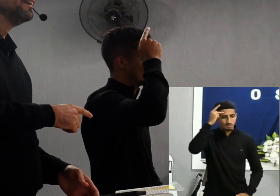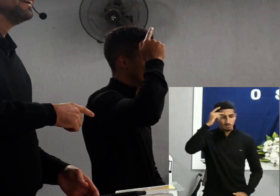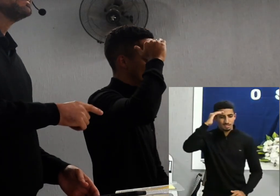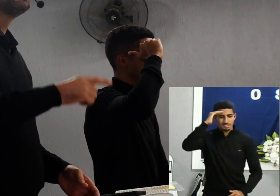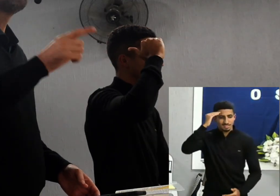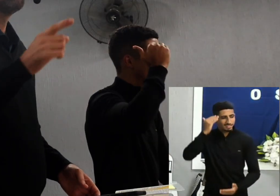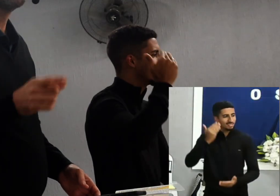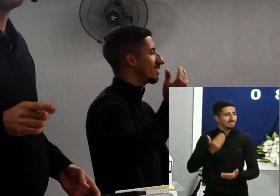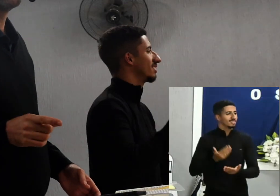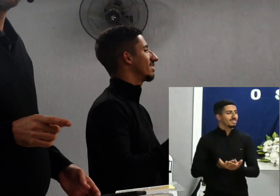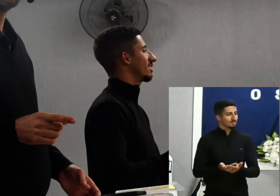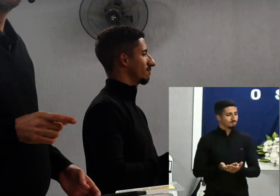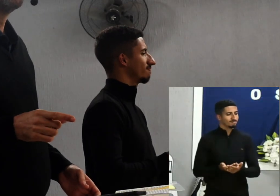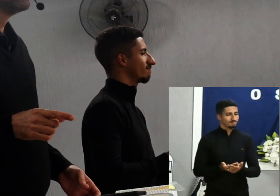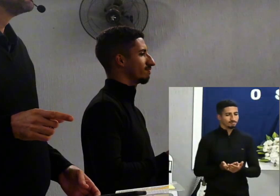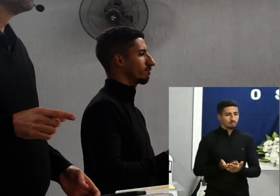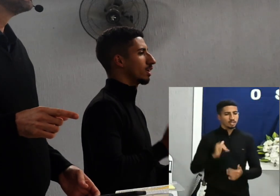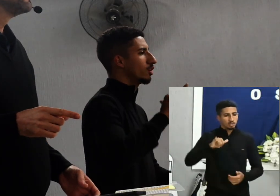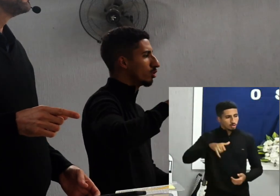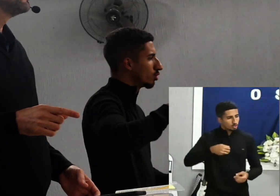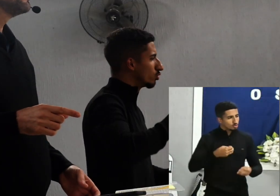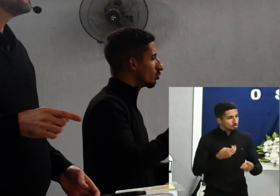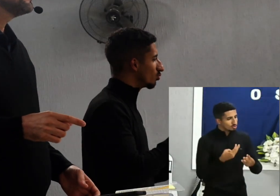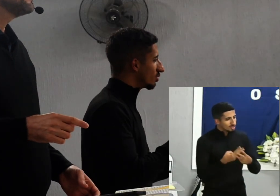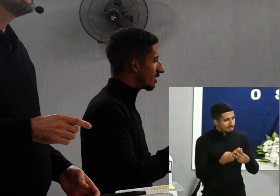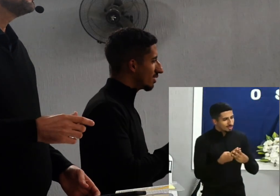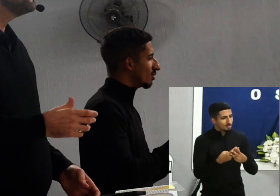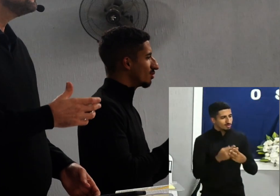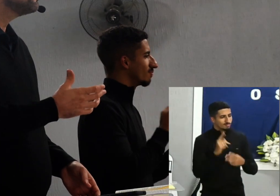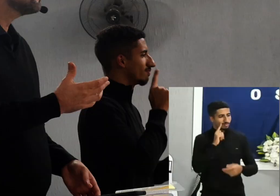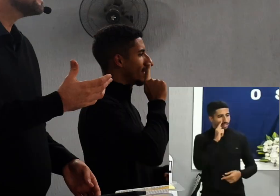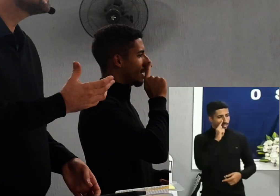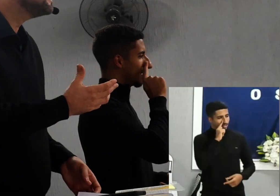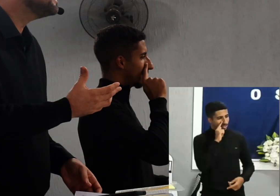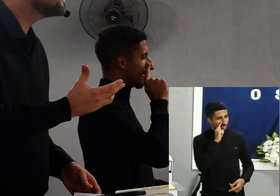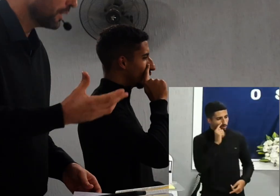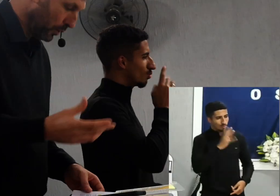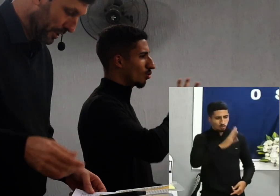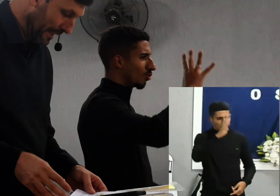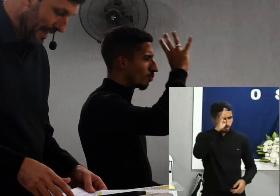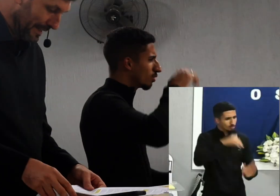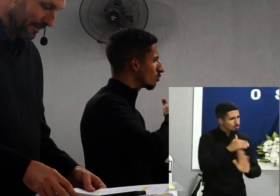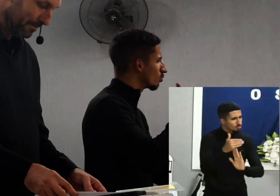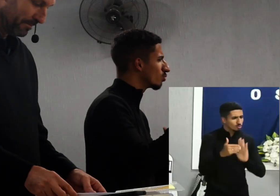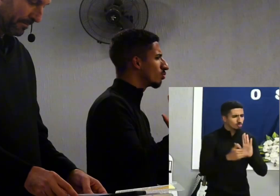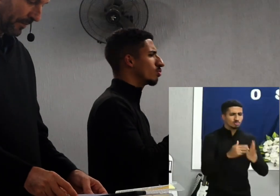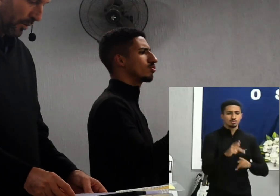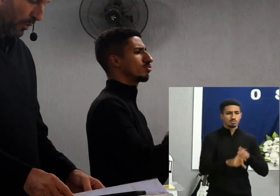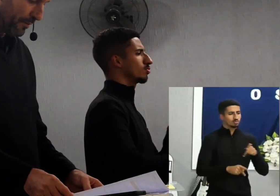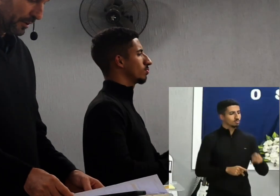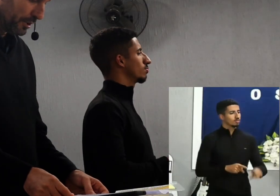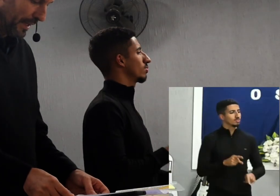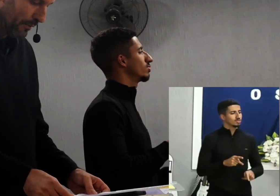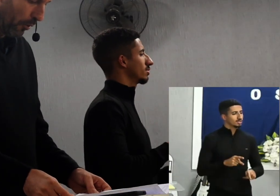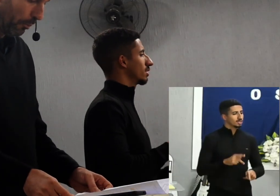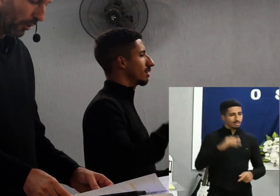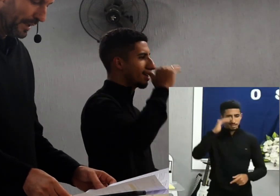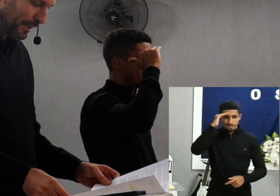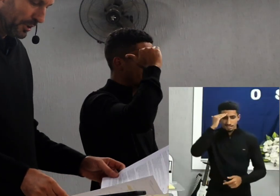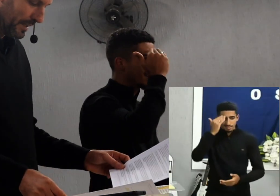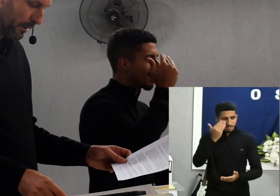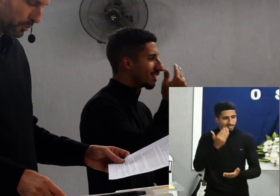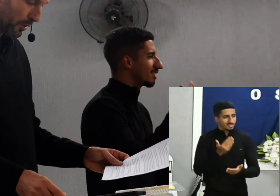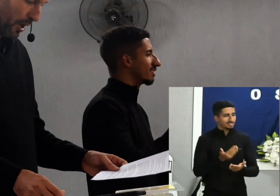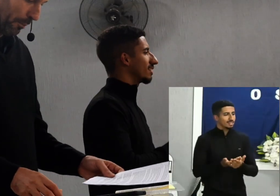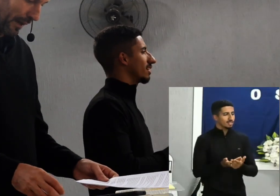judeu, depois do grego. Que frase extraordinária! O Evangelho é o